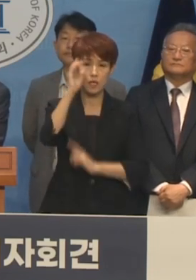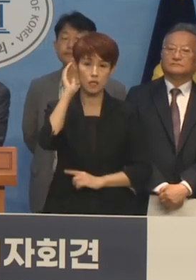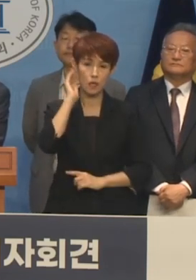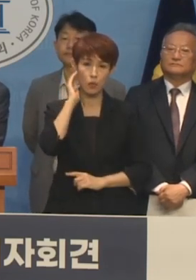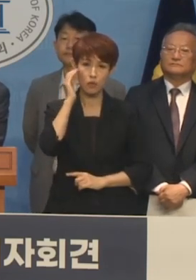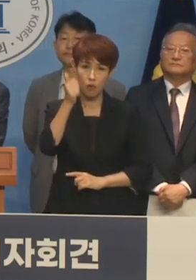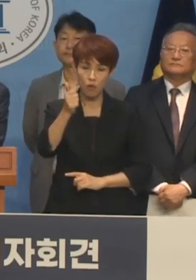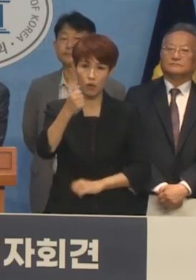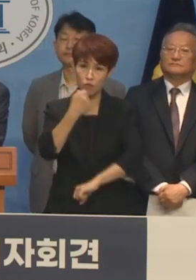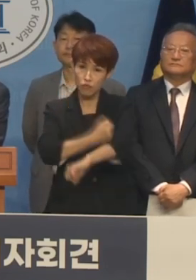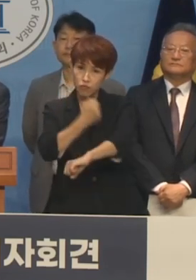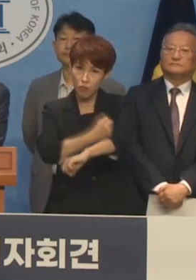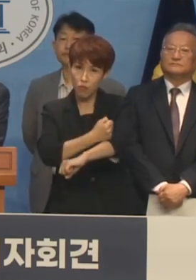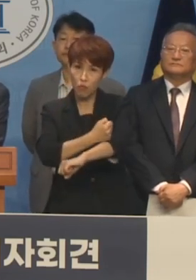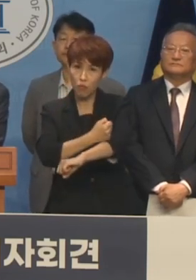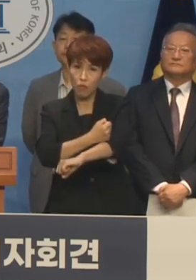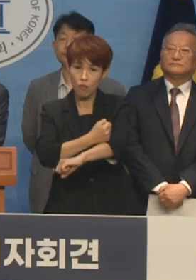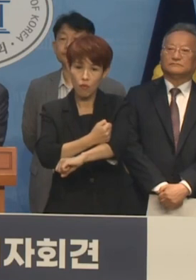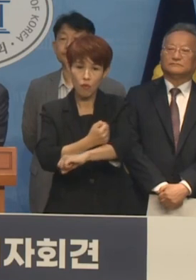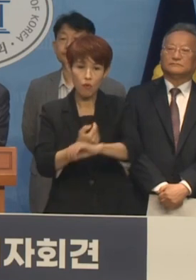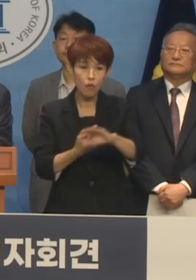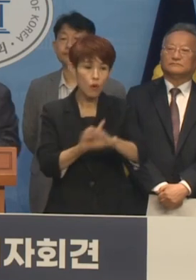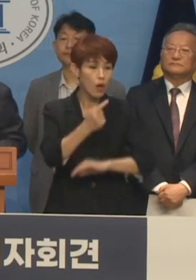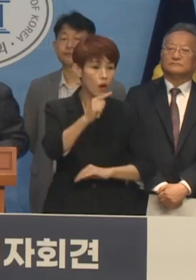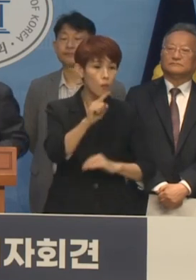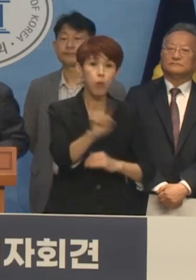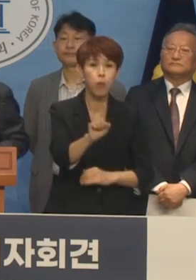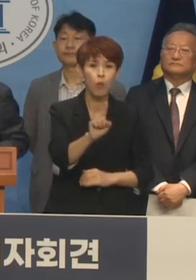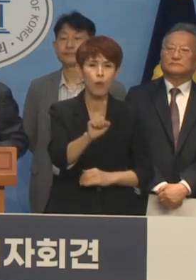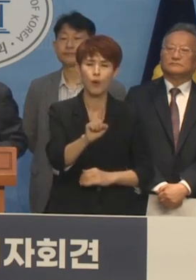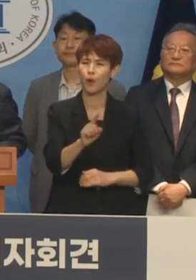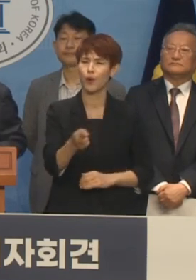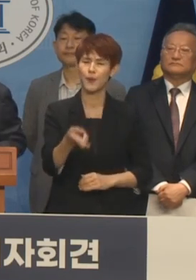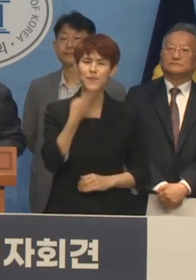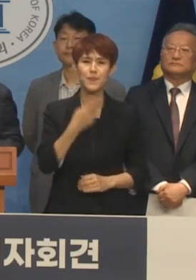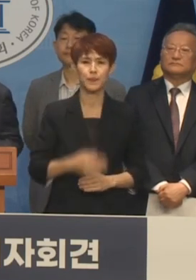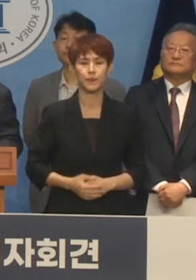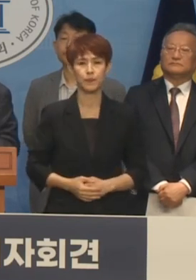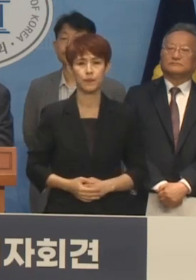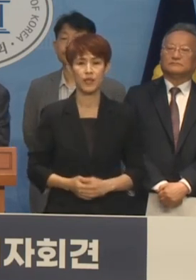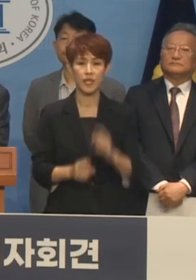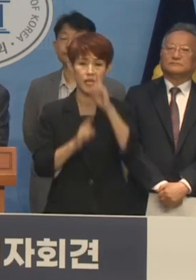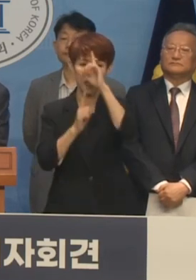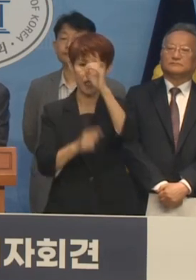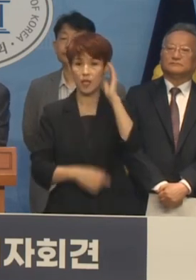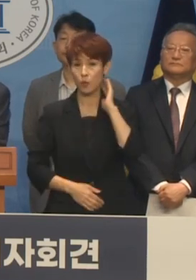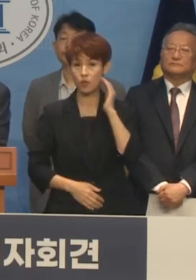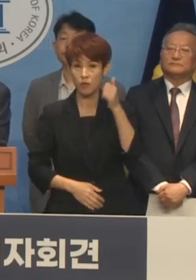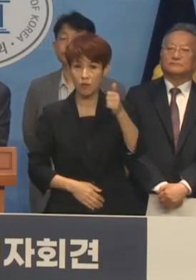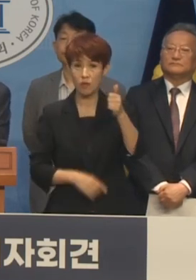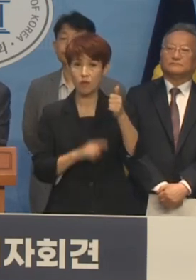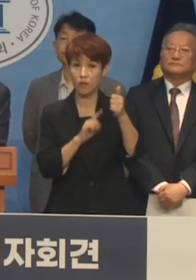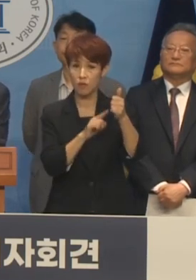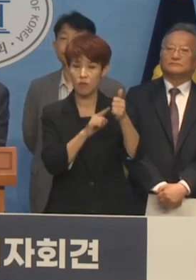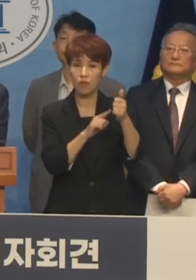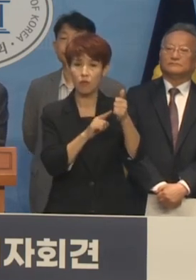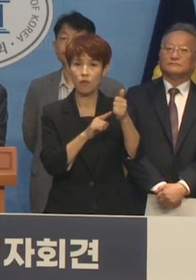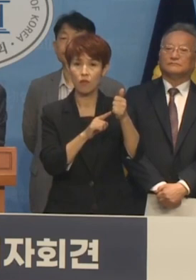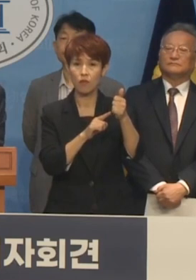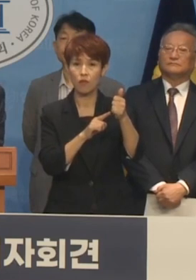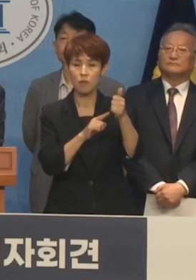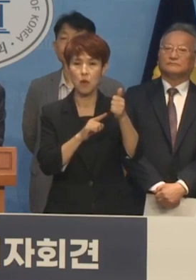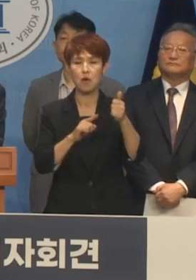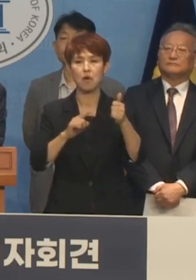공과를 표현할 수 있는 내용이 뭐가 있겠습니까? 이승만 전 대통령의 공으로 자꾸